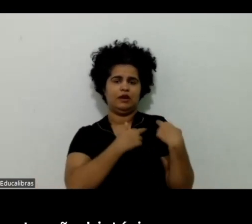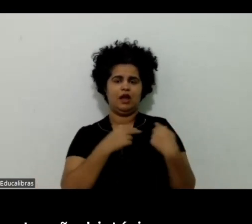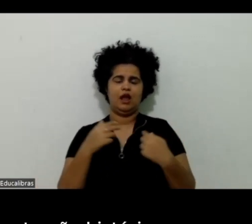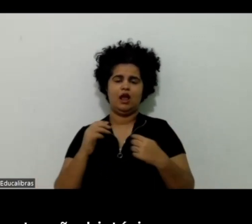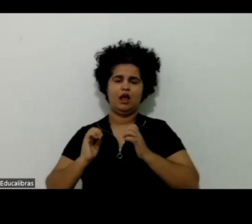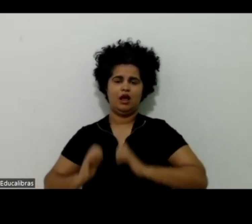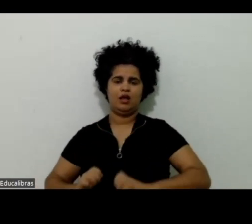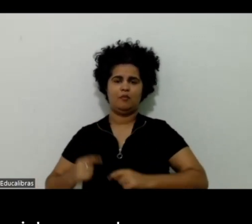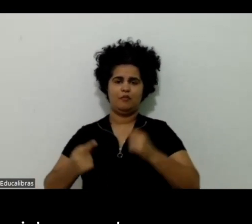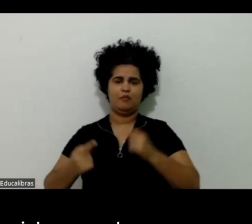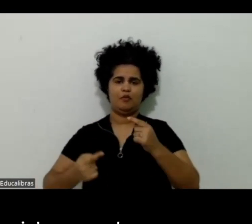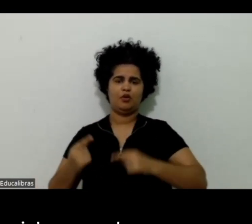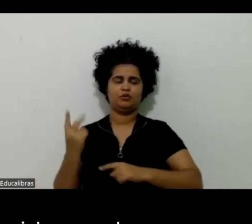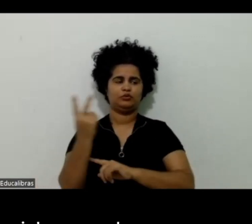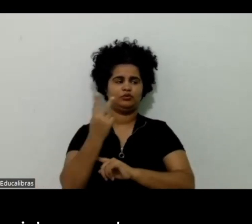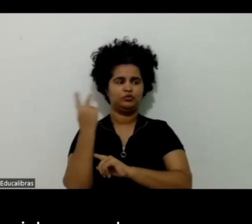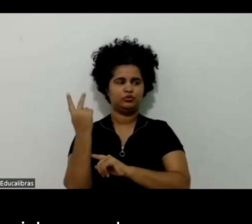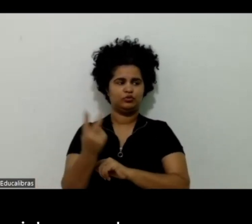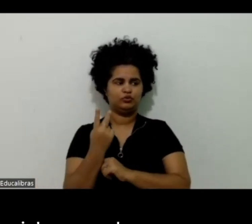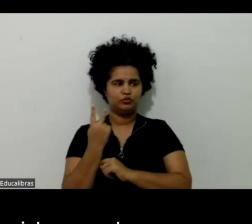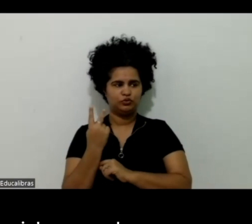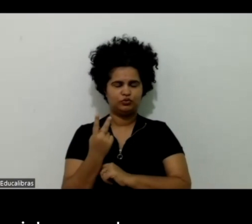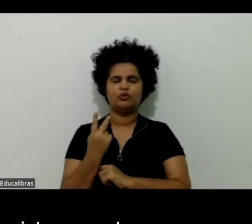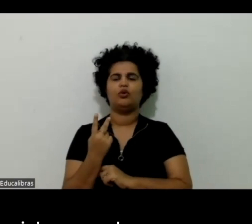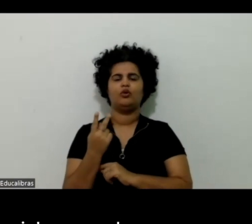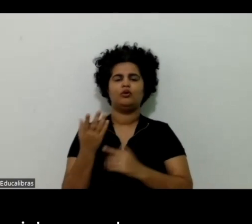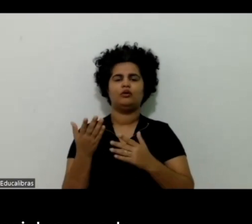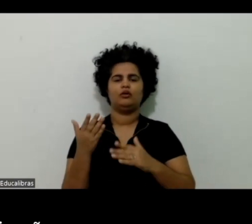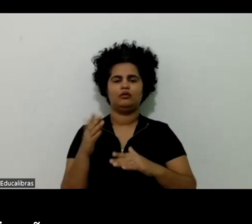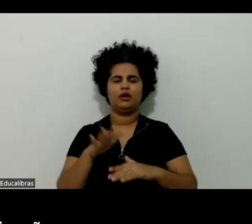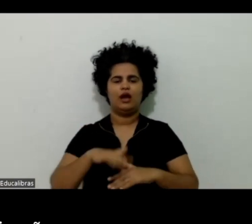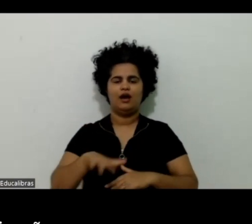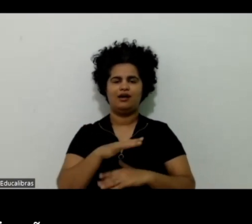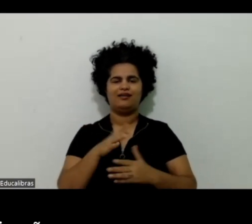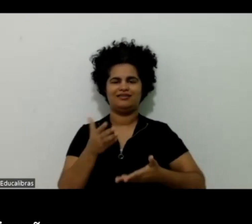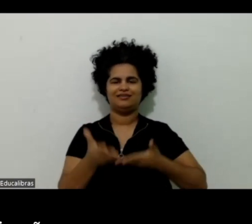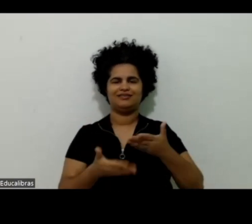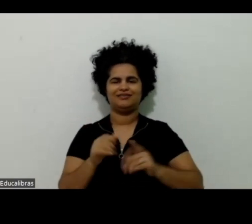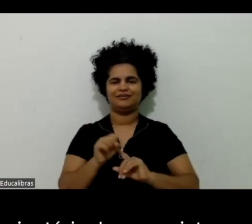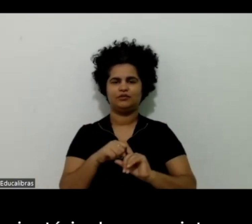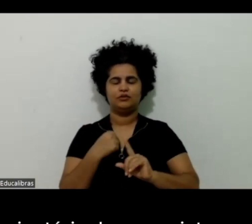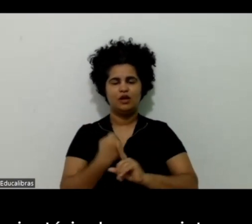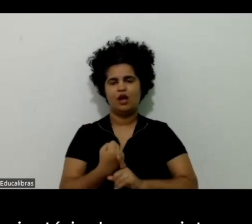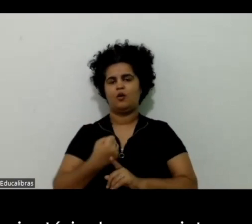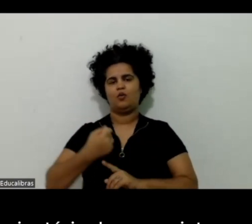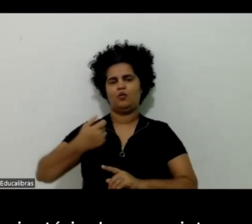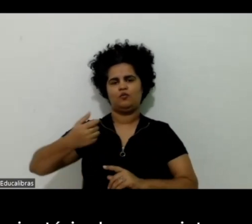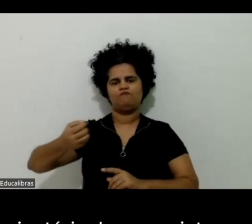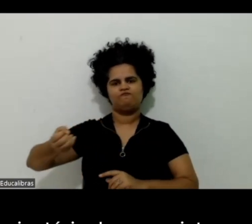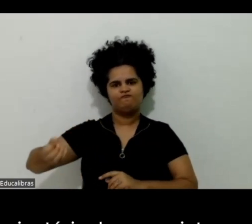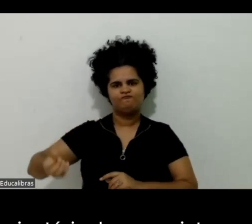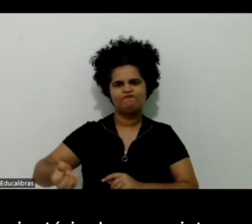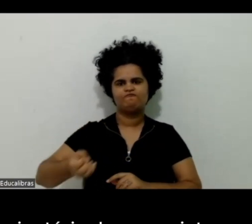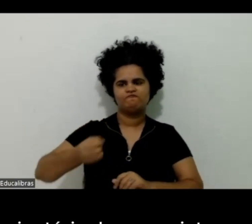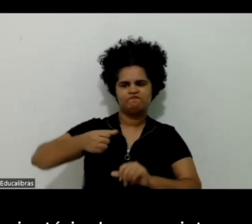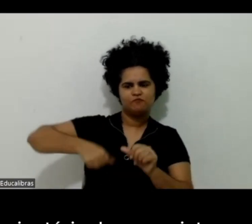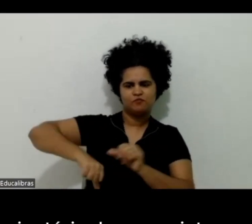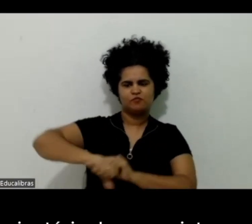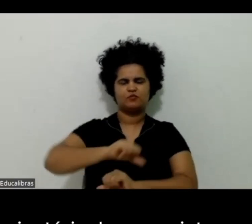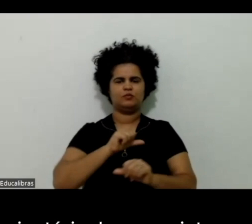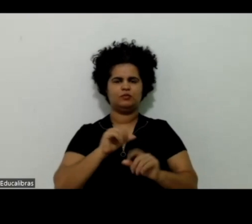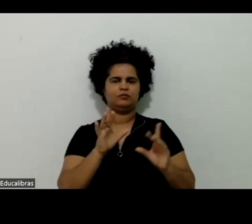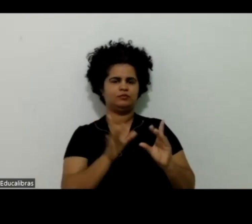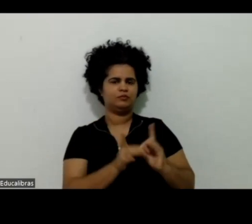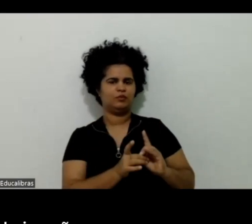construção histórica forjada pelo serviço social renovado, né, assentada na direção radicalmente democrática e emancipatória